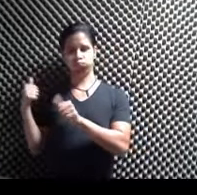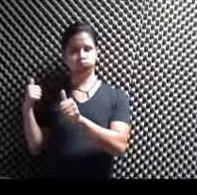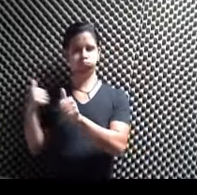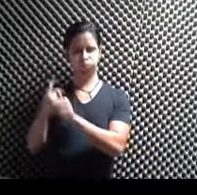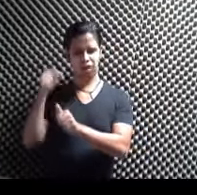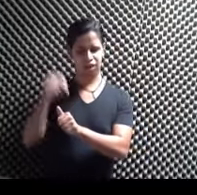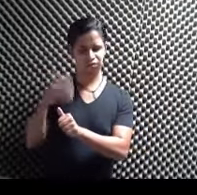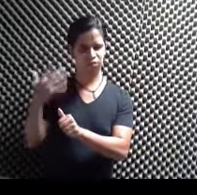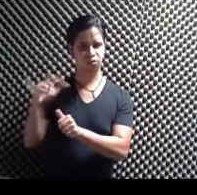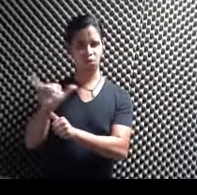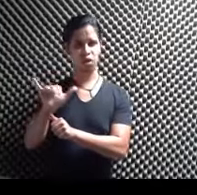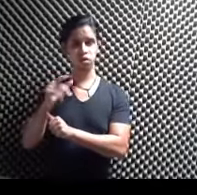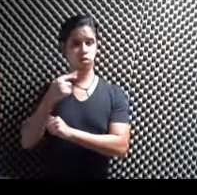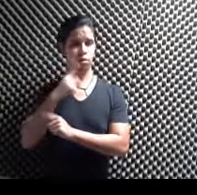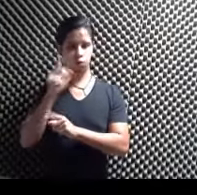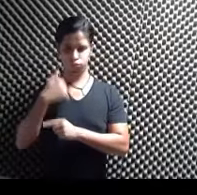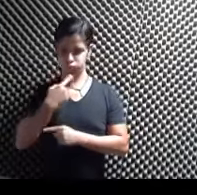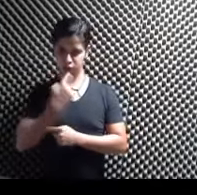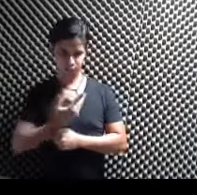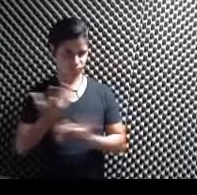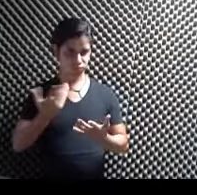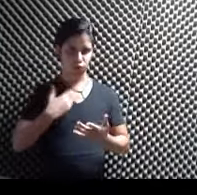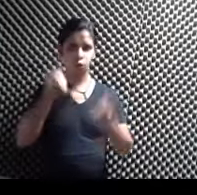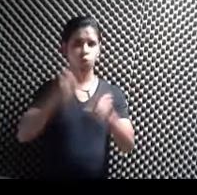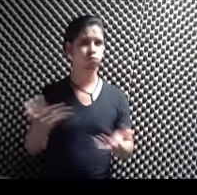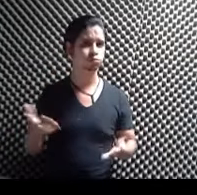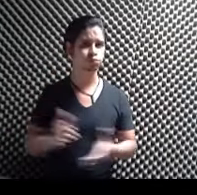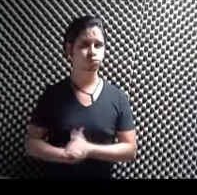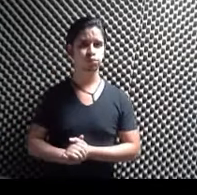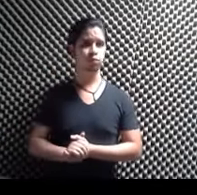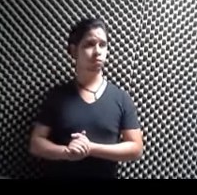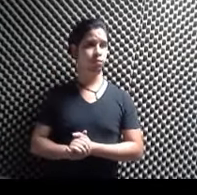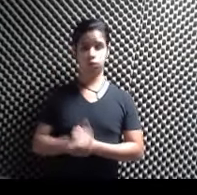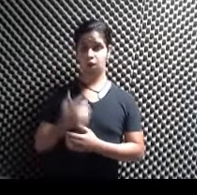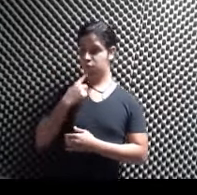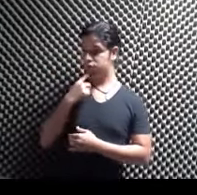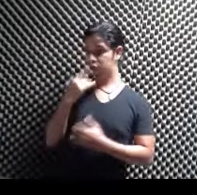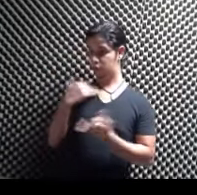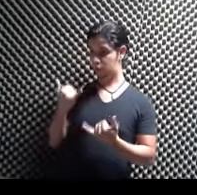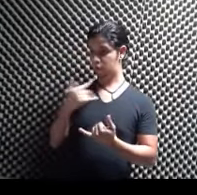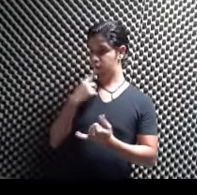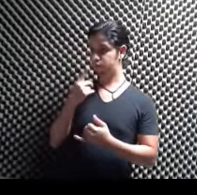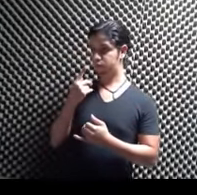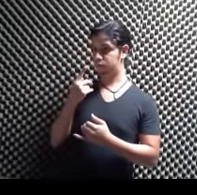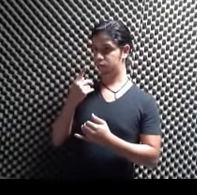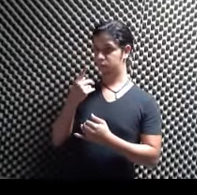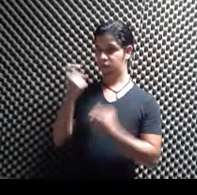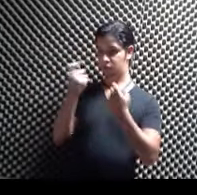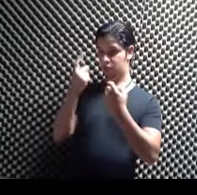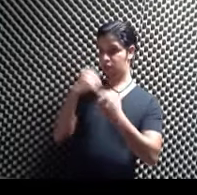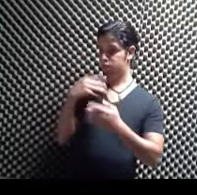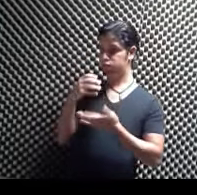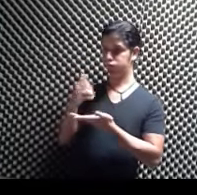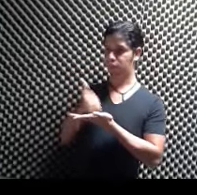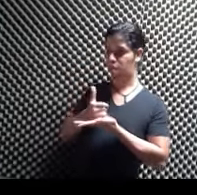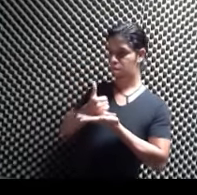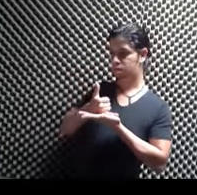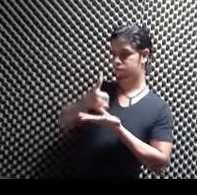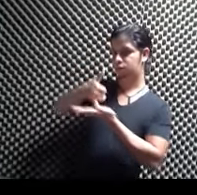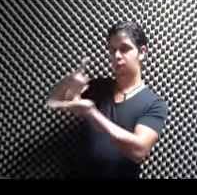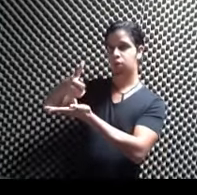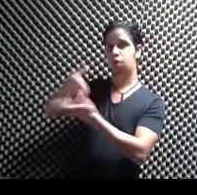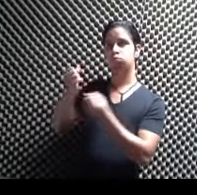allá, además de... Pero mira, cuéntame, ¿qué hay ahí? Bueno, el festival premió un montón de gente. O sea, premió... O